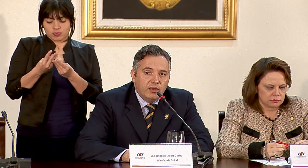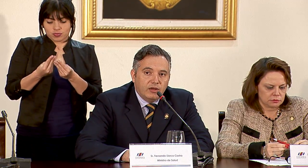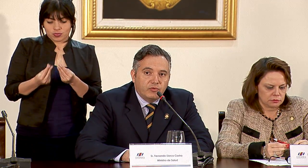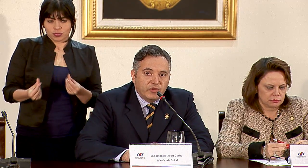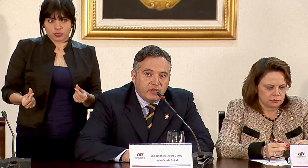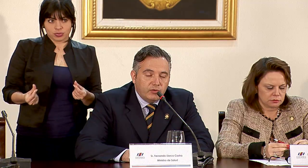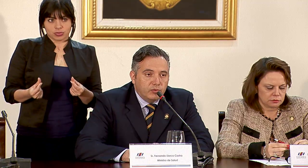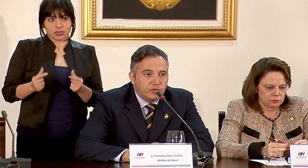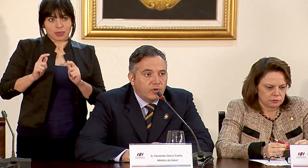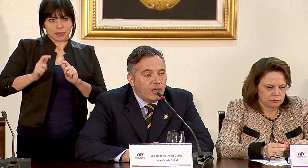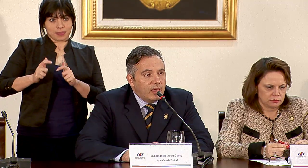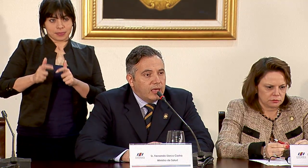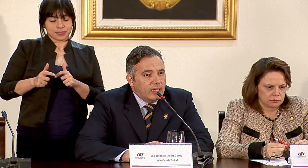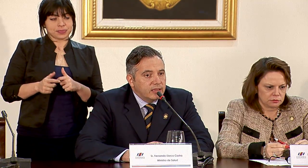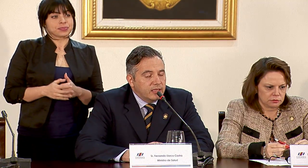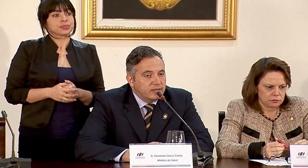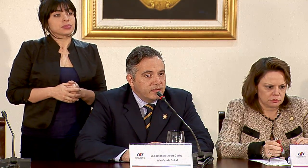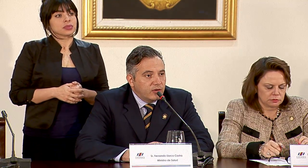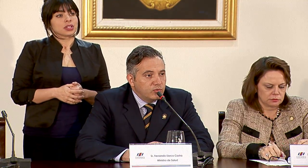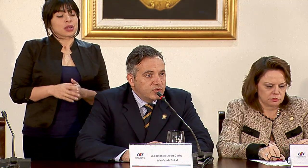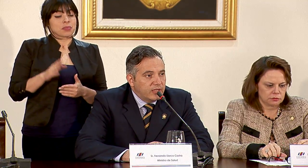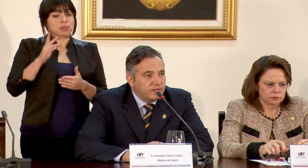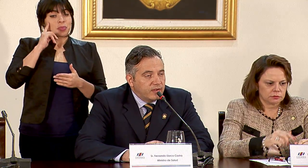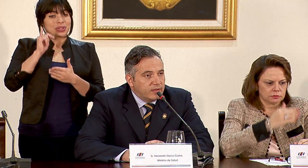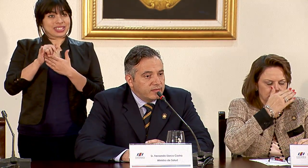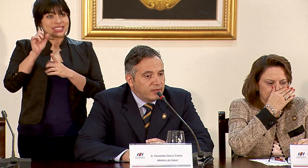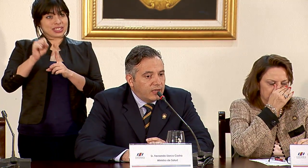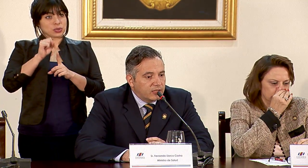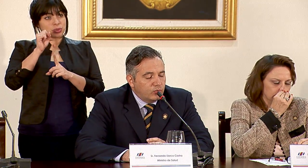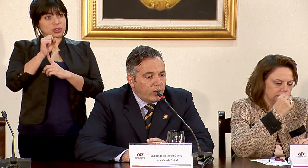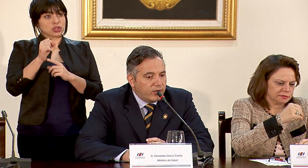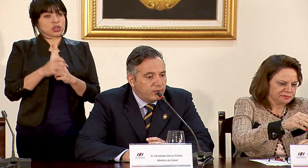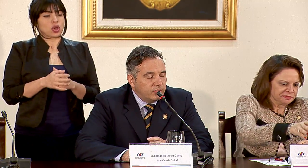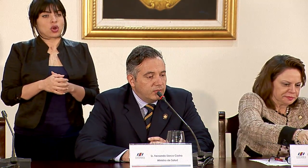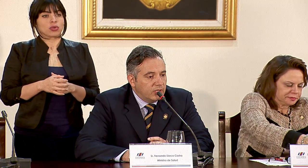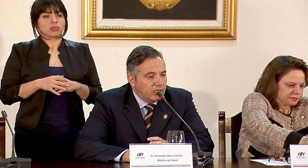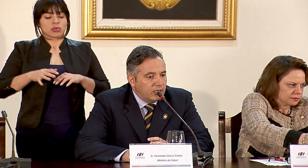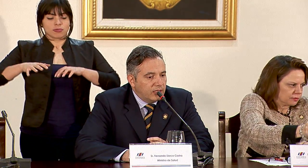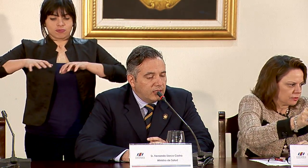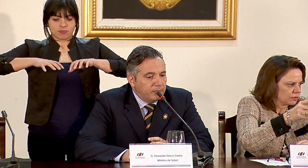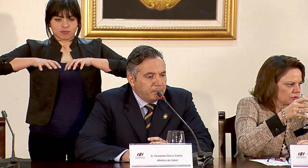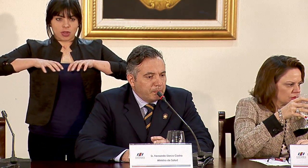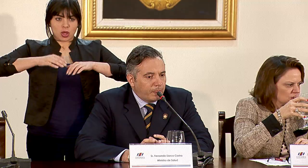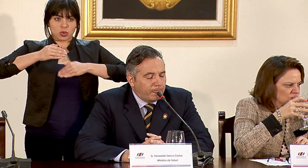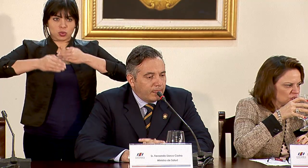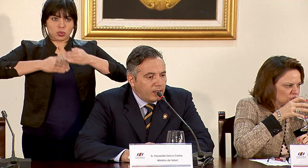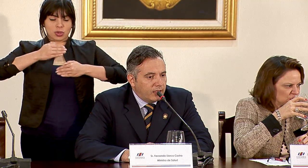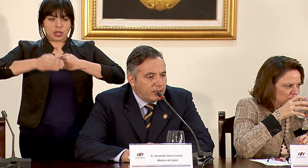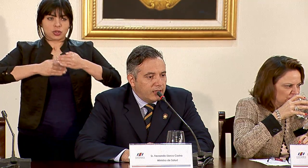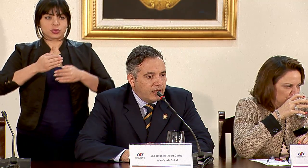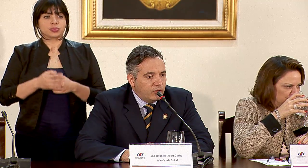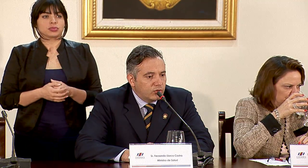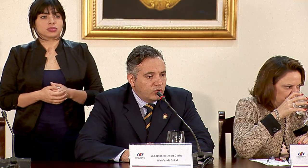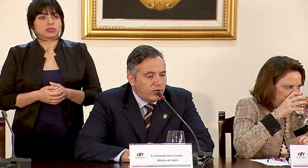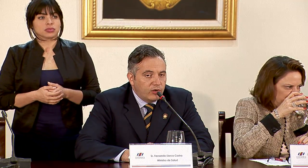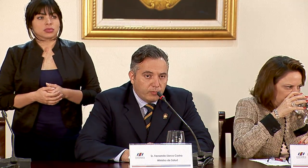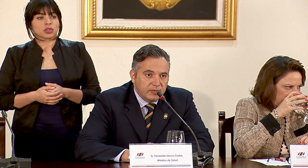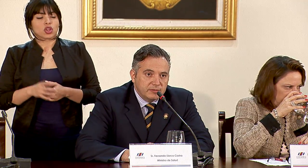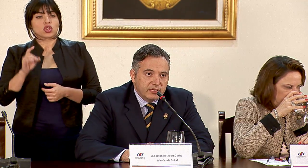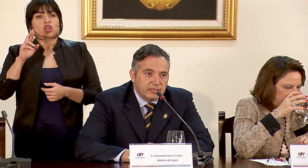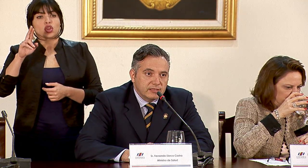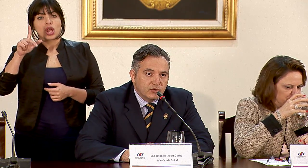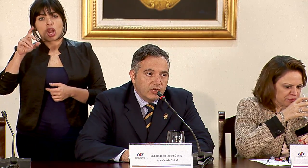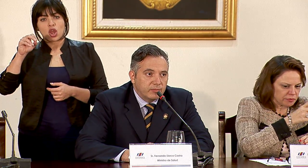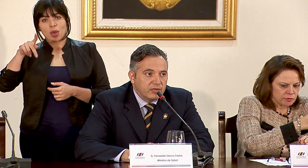residuos. Ante esas circunstancias, actuaron la doctora